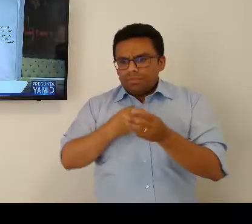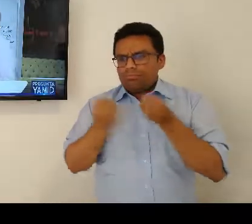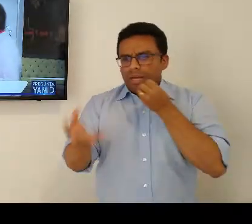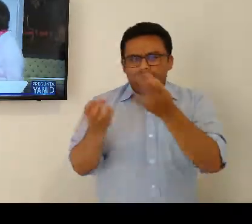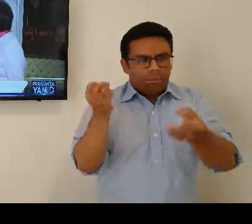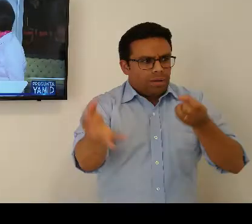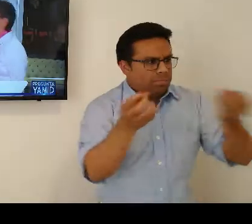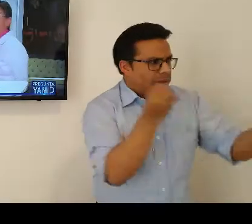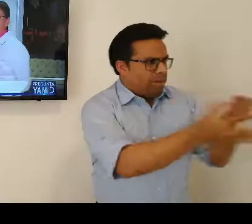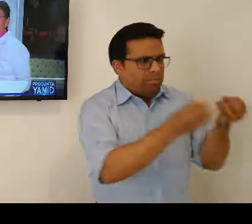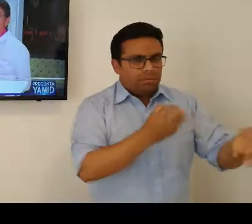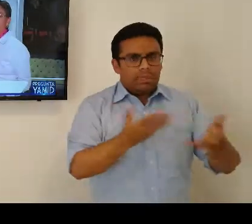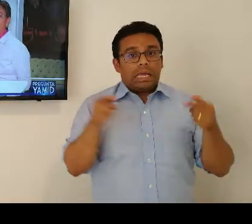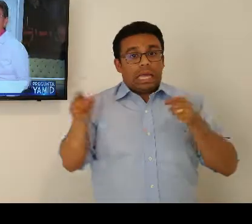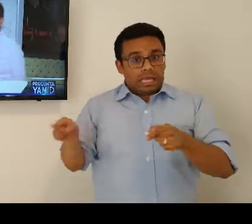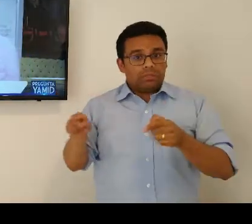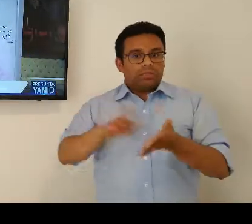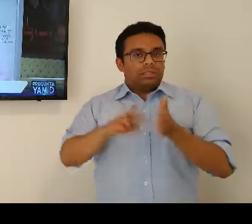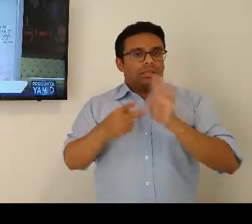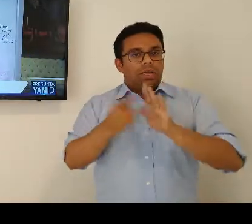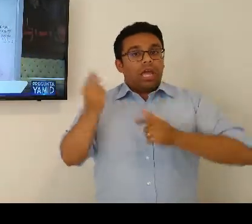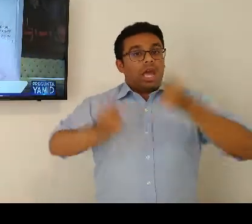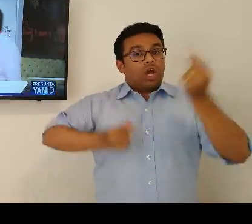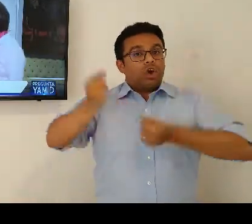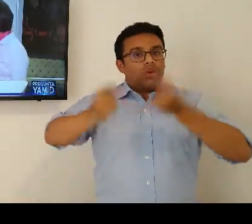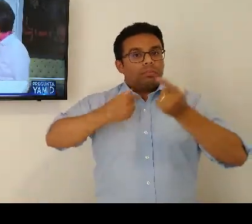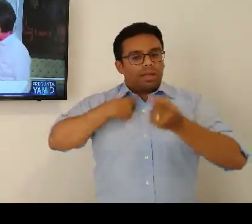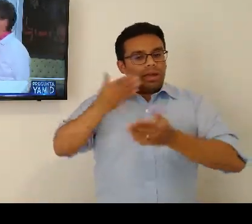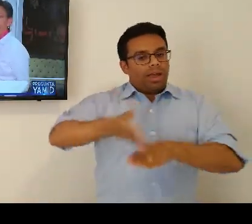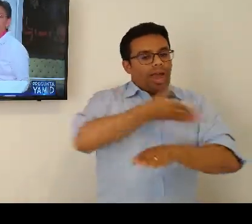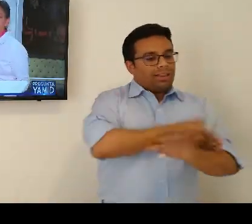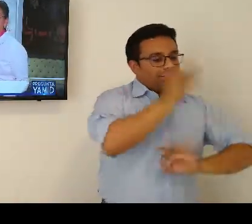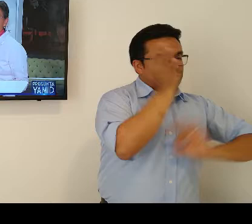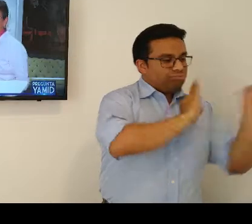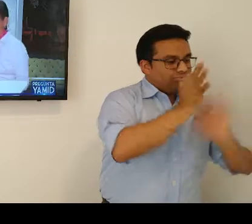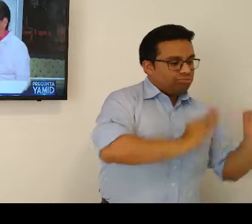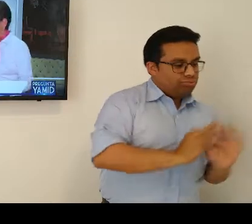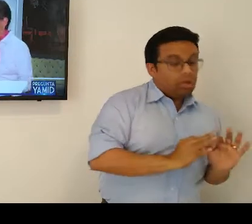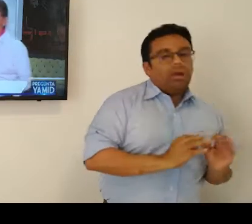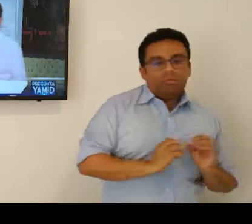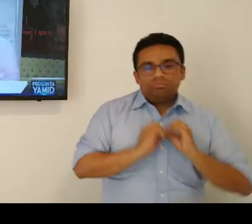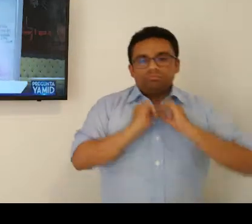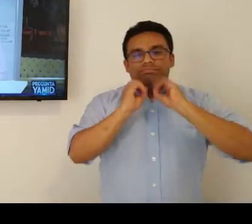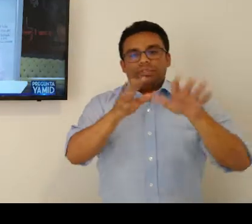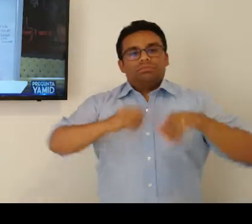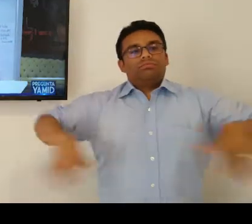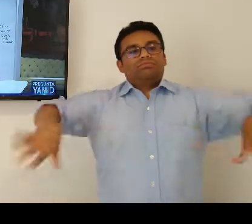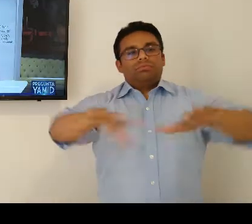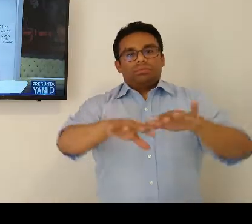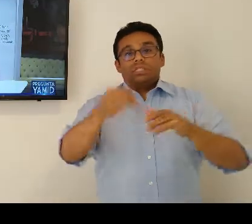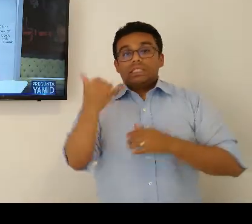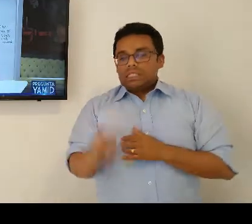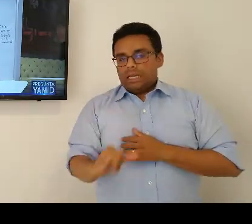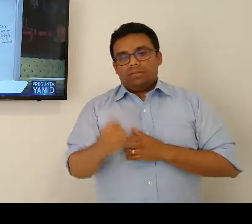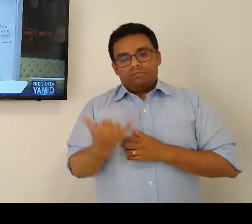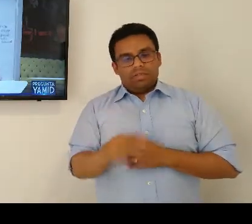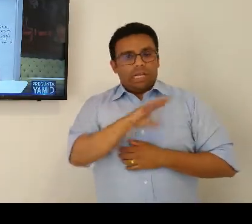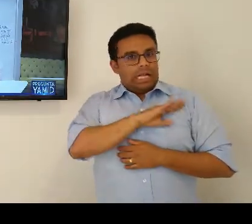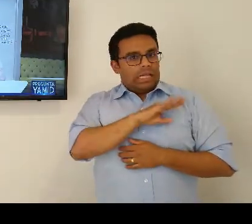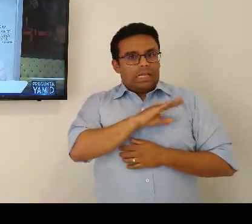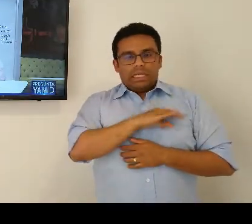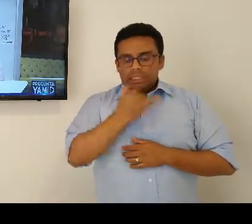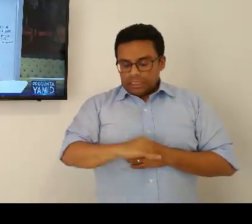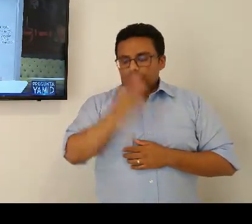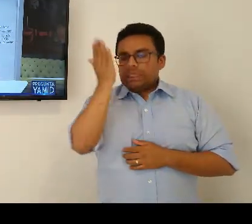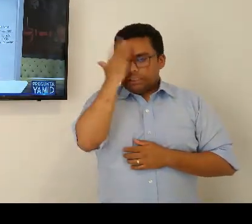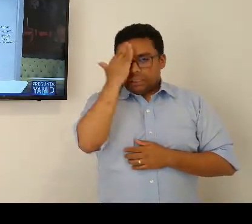próximo año. Eso que yo llamo economía de contingencia es lo sexto que deberíamos preparar, que ya estamos preparando en la alcaldía, que sé que está